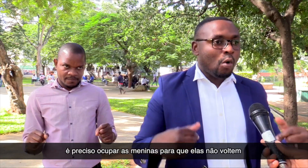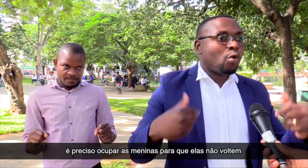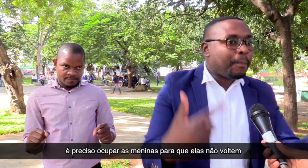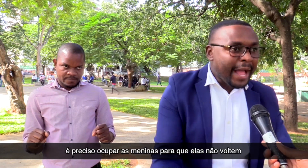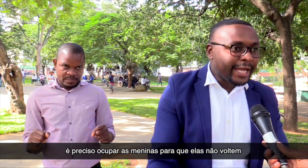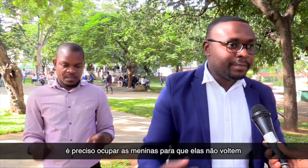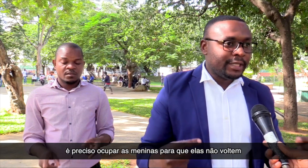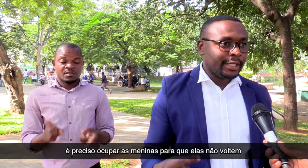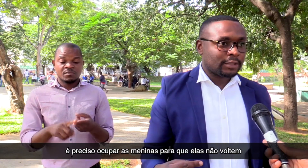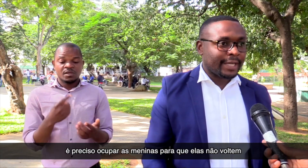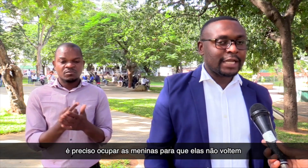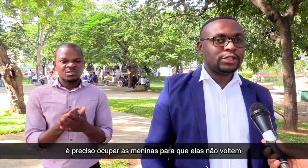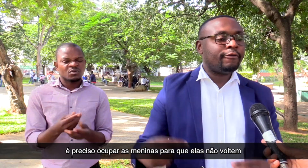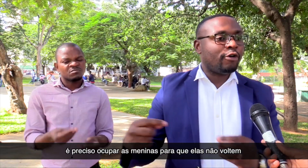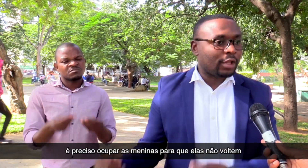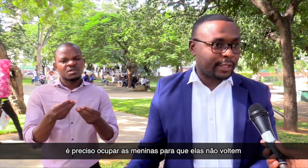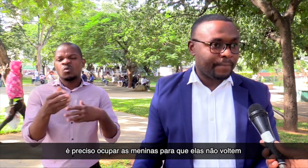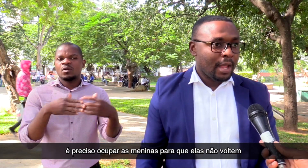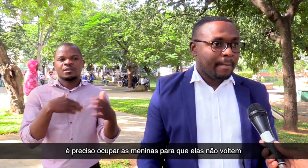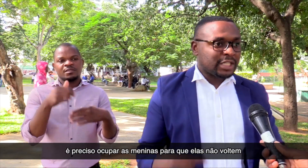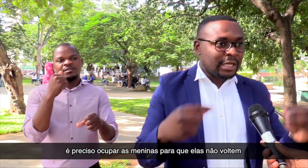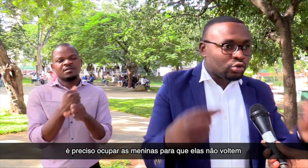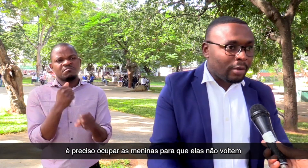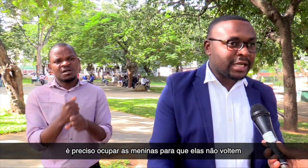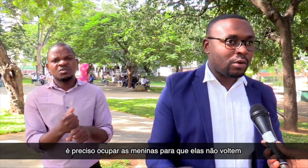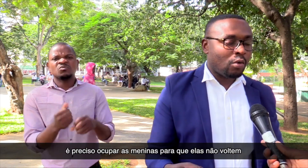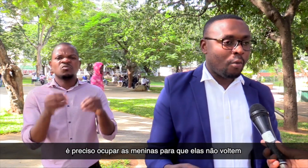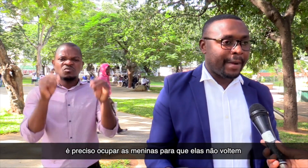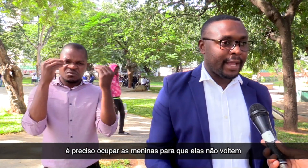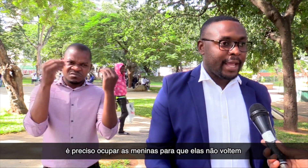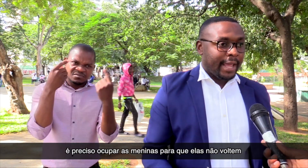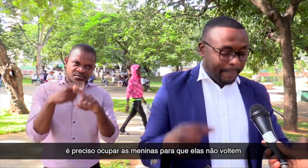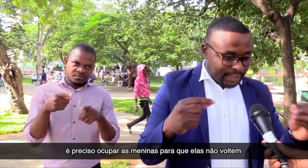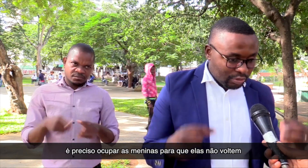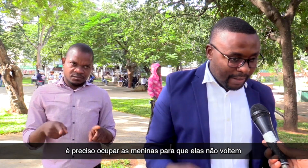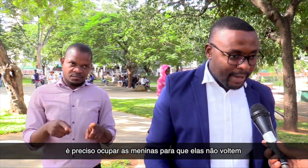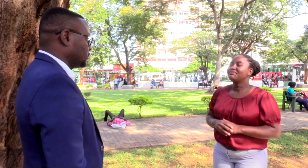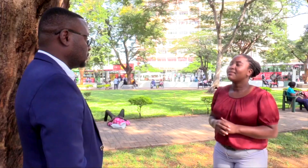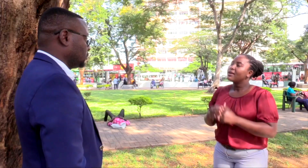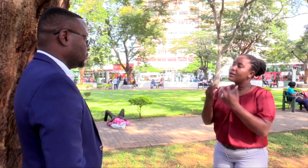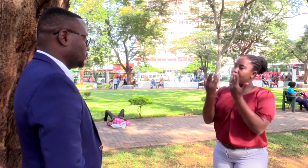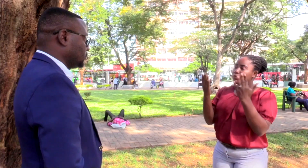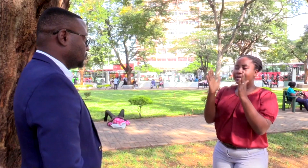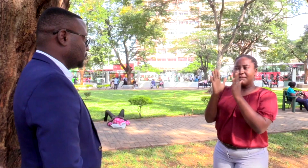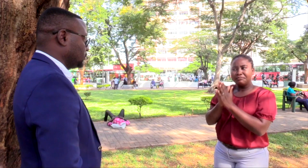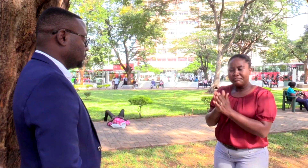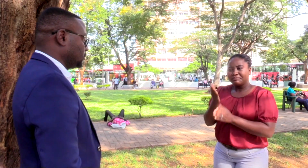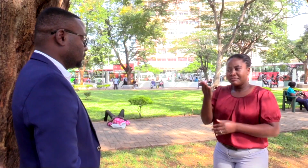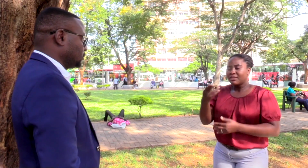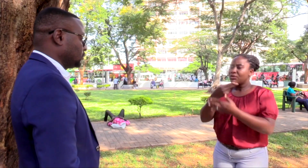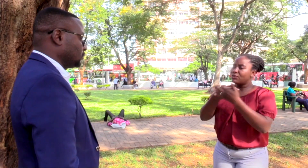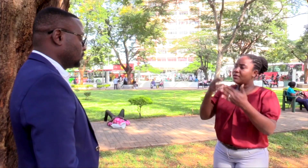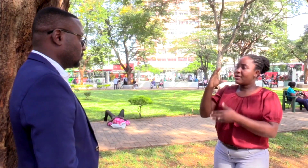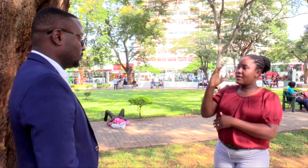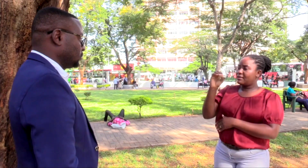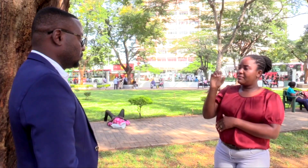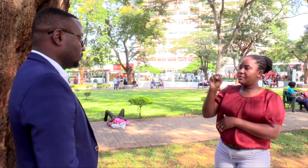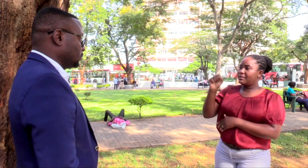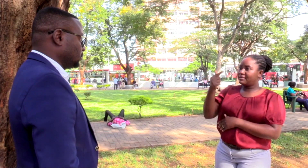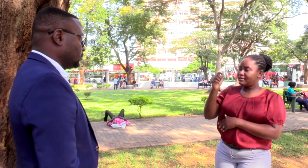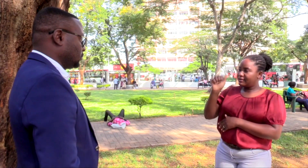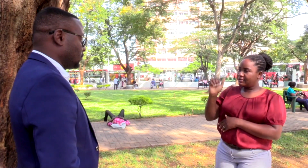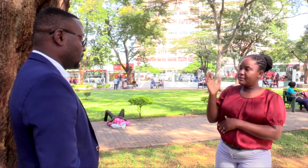organizações da sociedade civil a dizer, olha, nós tiramos 20 meninas, tiraram 20 meninas do casamento prematuro, mas não basta tirar, é preciso tirar